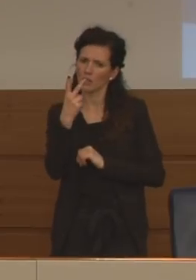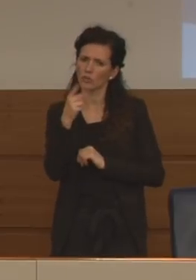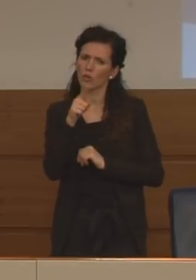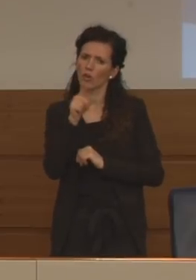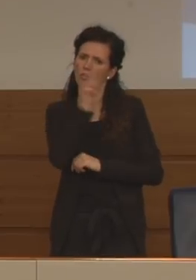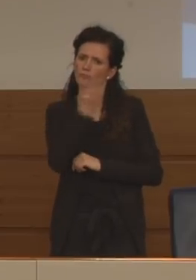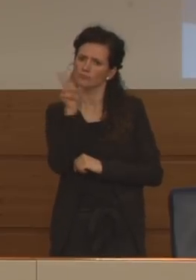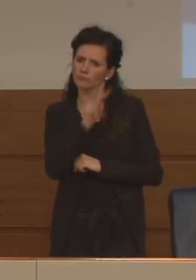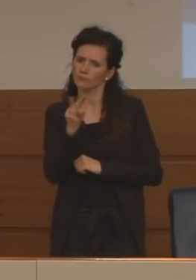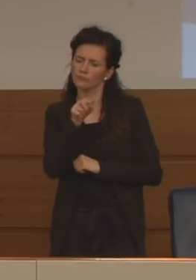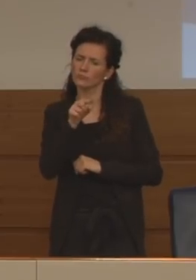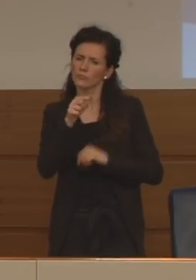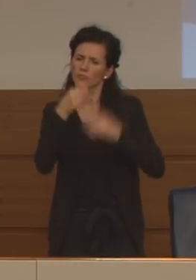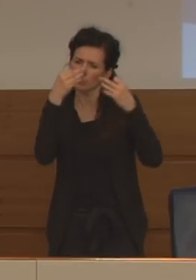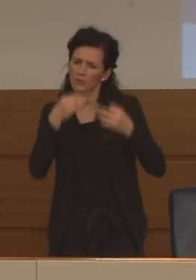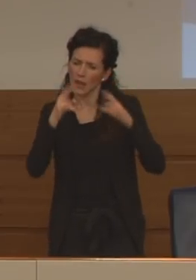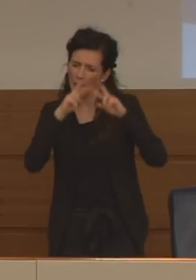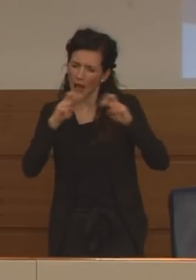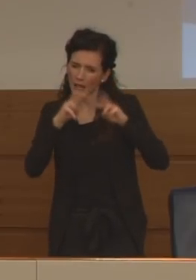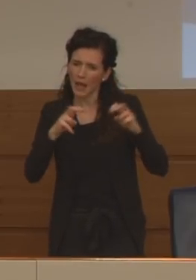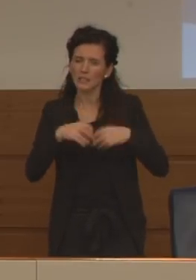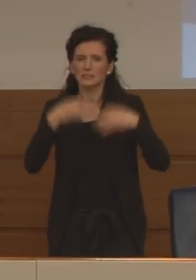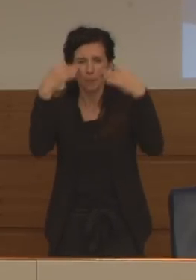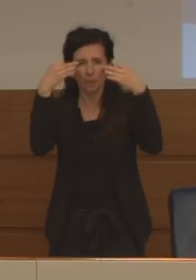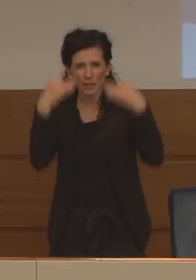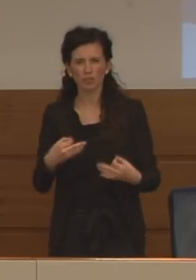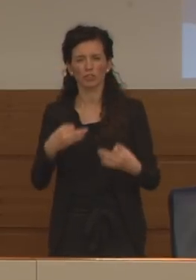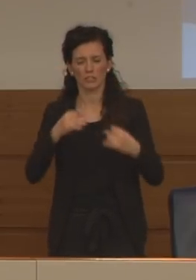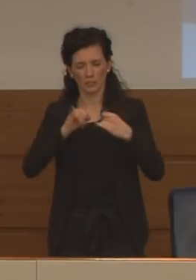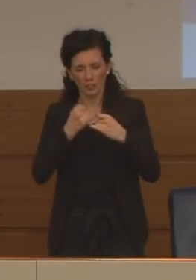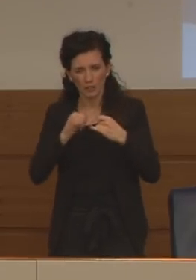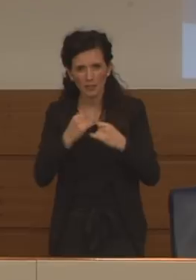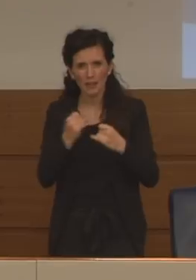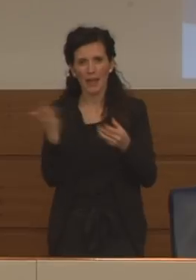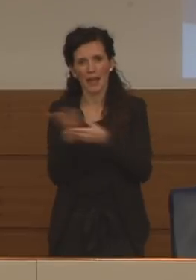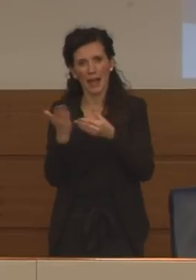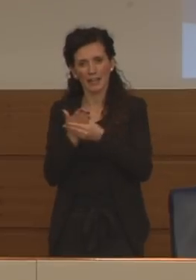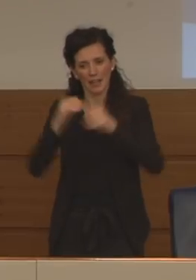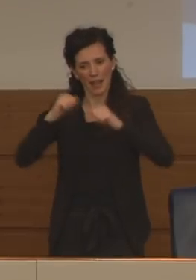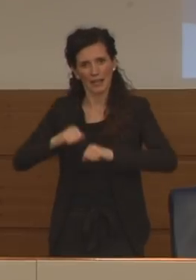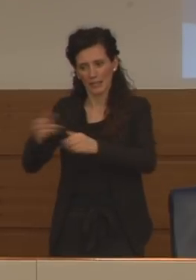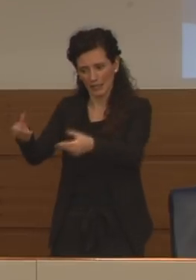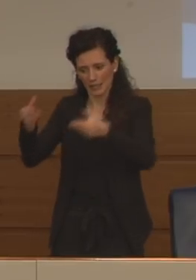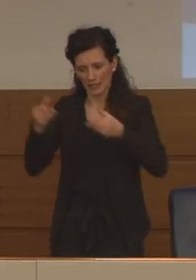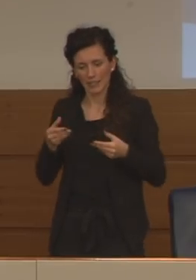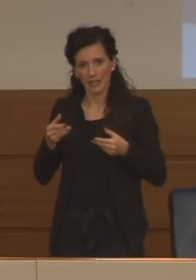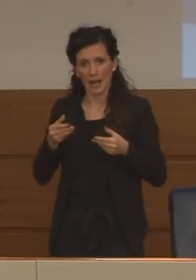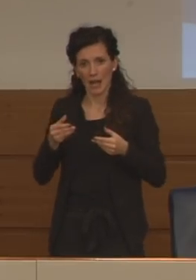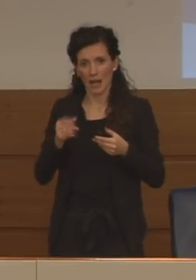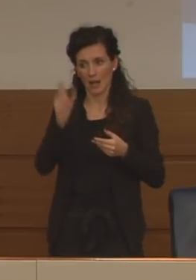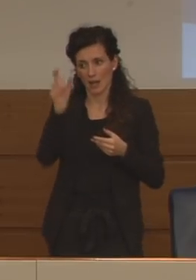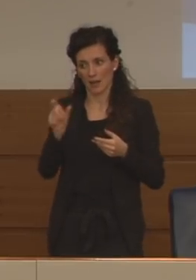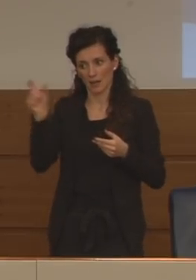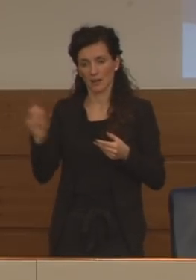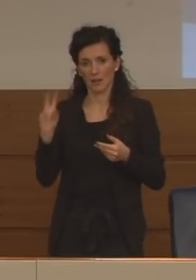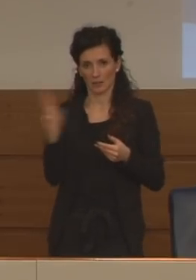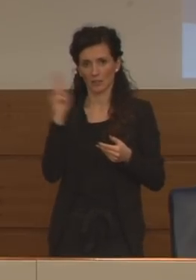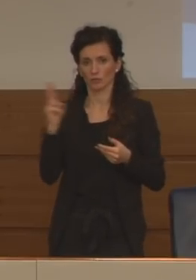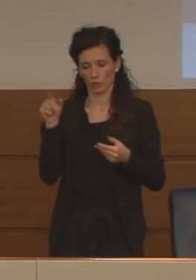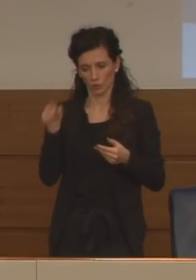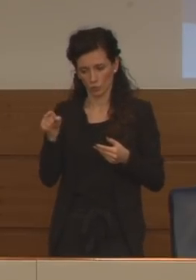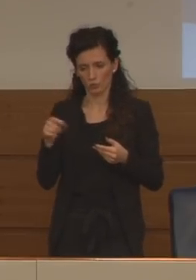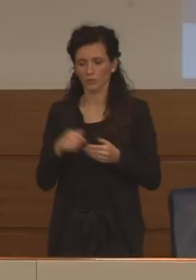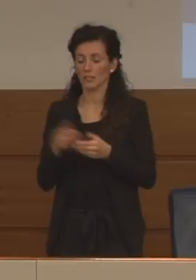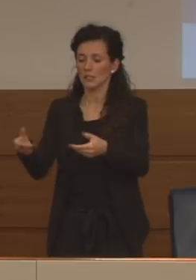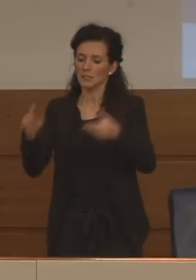precisa dettagliata delle cartelle cliniche di queste persone quello che